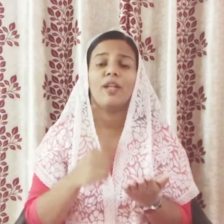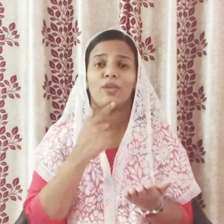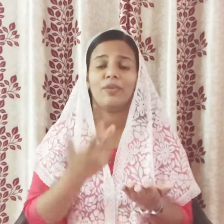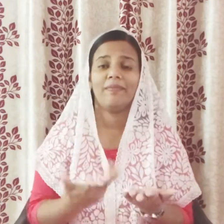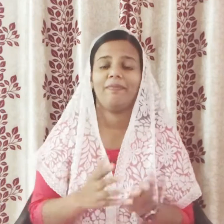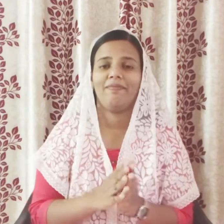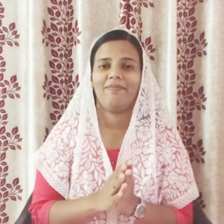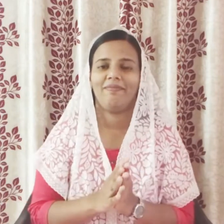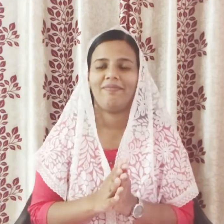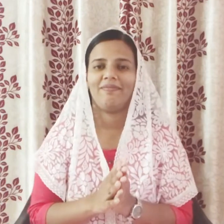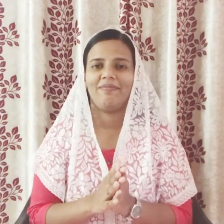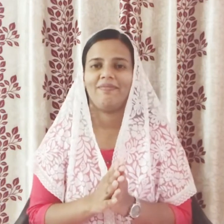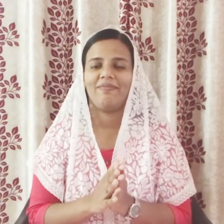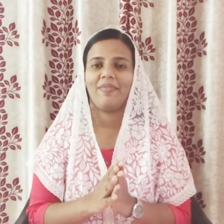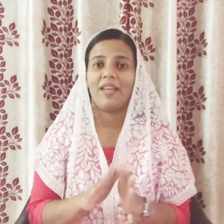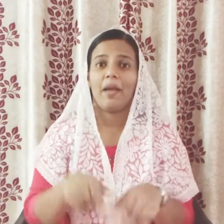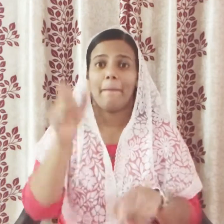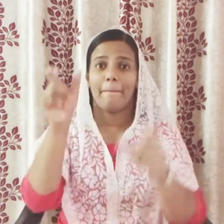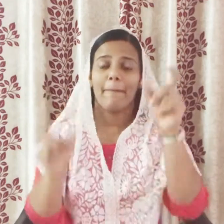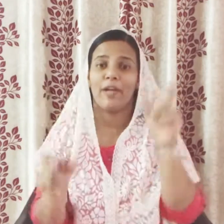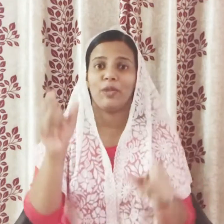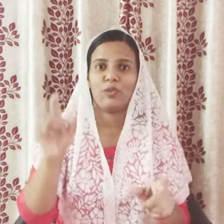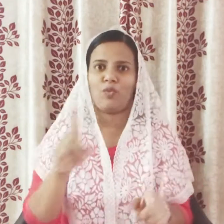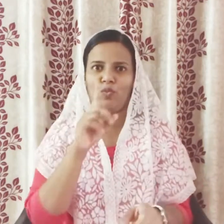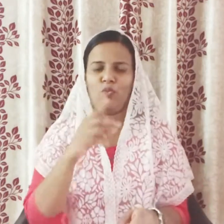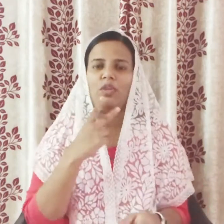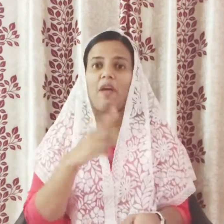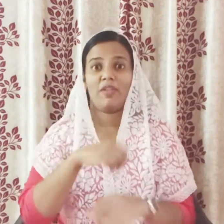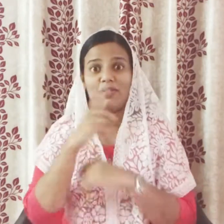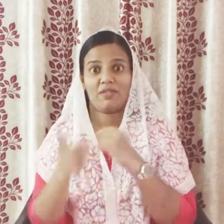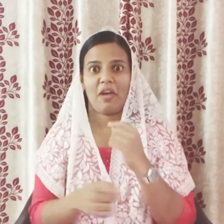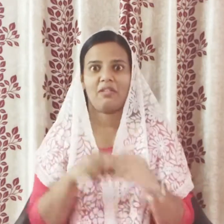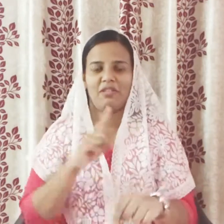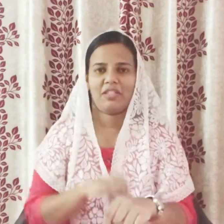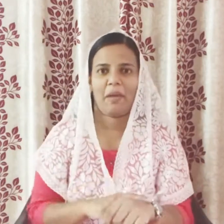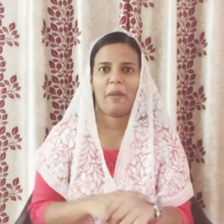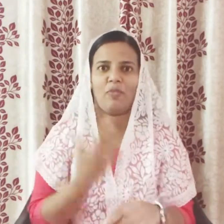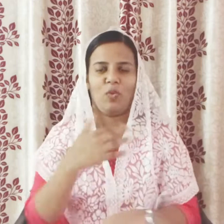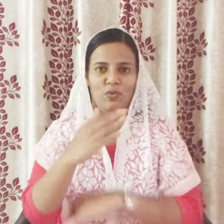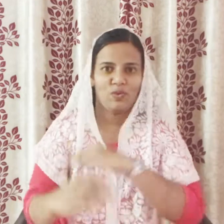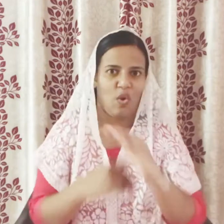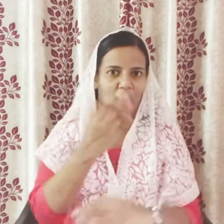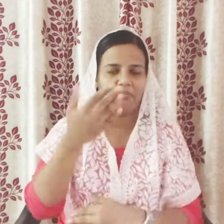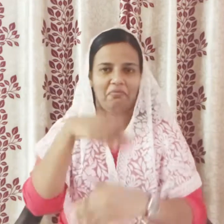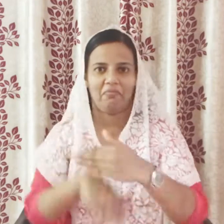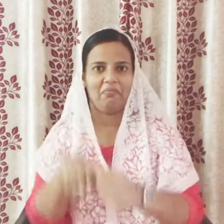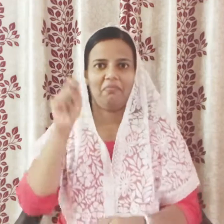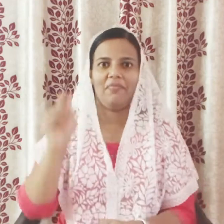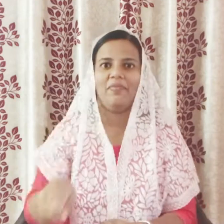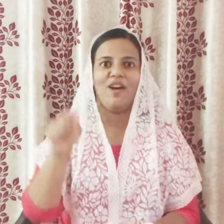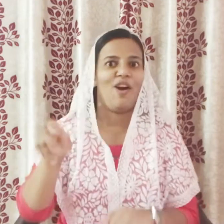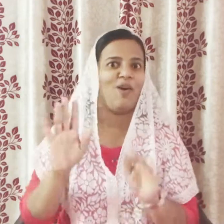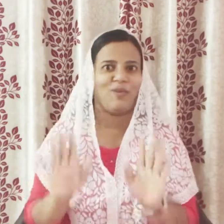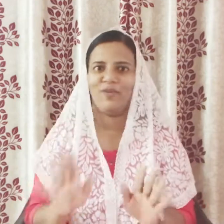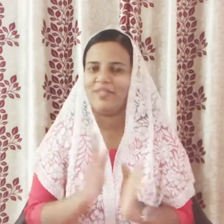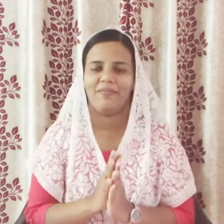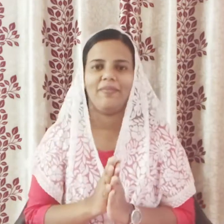കേട്ടോ, ഇവിടെ പറയുന്നത് ആമേൻ, മനുഷ്യന് ന്യായവിധി കൽപ്പിച്ചിട്ടുണ്ടെന്ന് നമുക്ക് നേരത്തെ നമ്മൾ പഠിച്ചിട്ടുണ്ട്. അതുമാത്രമല്ല, ആമേൻ, ഈ